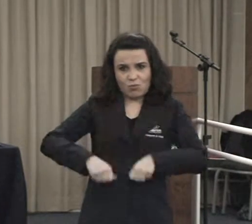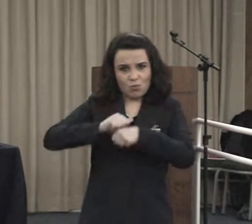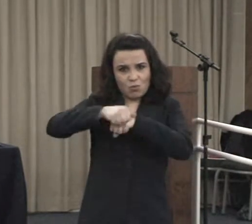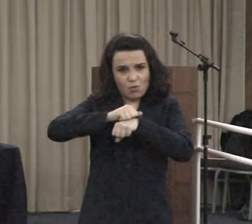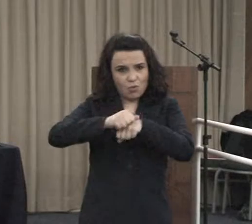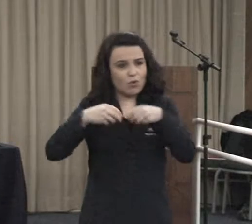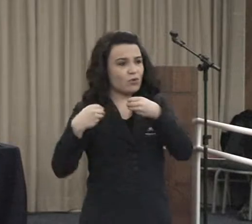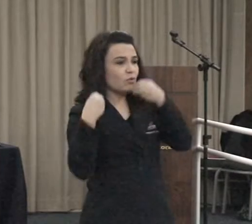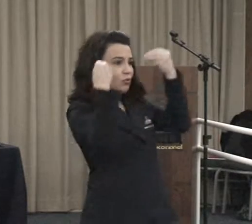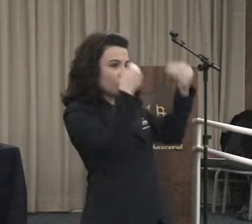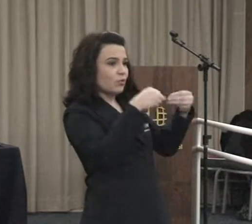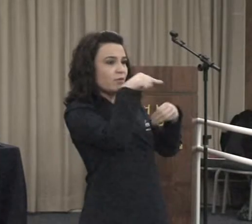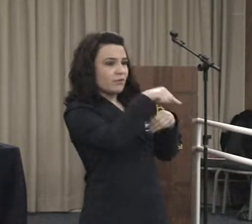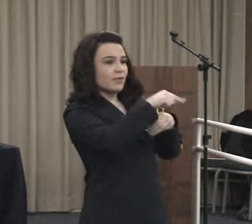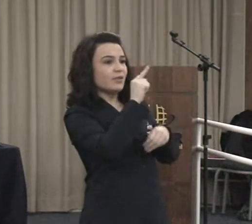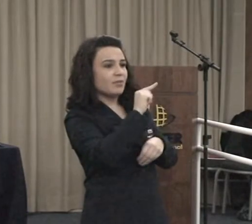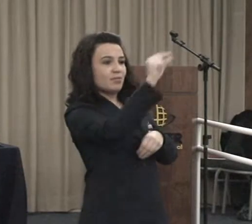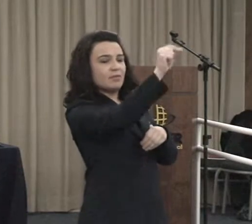senhor levar.